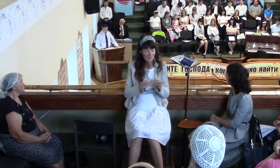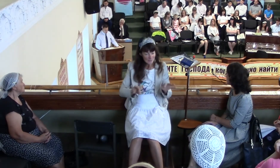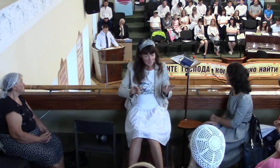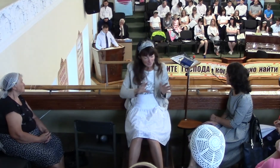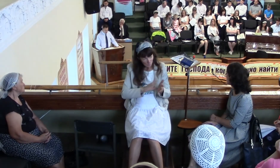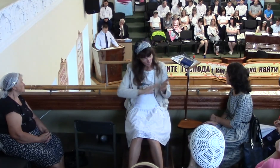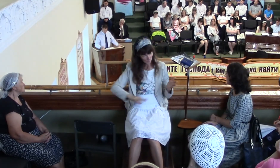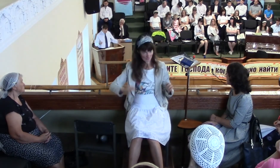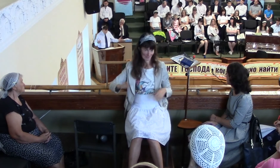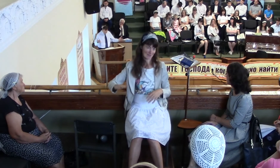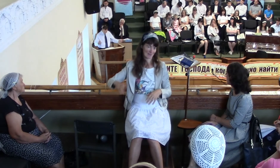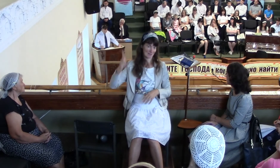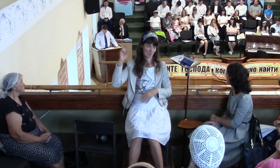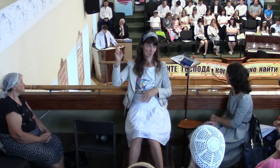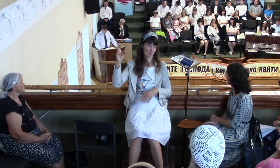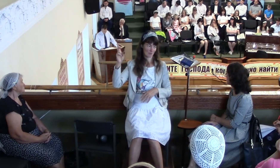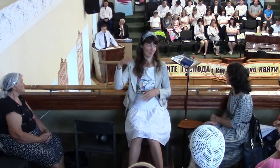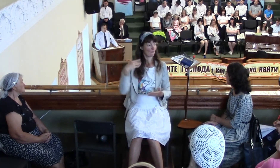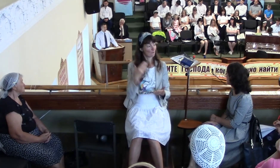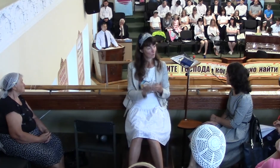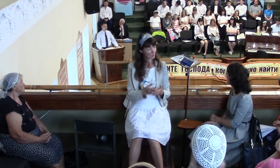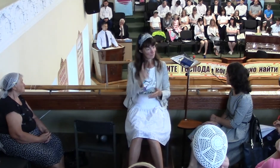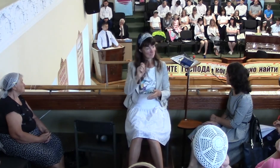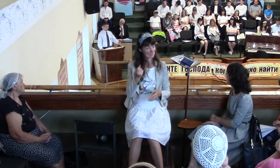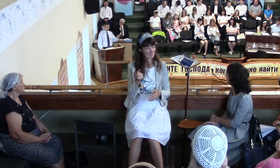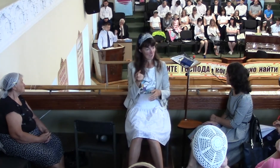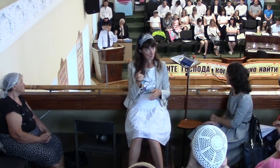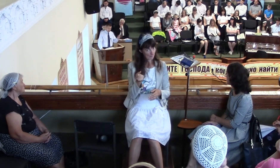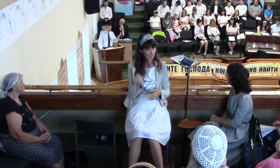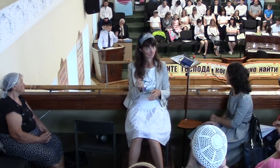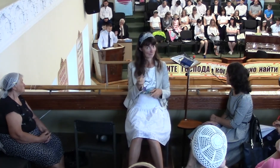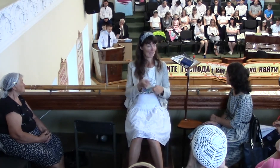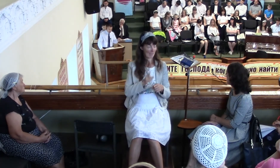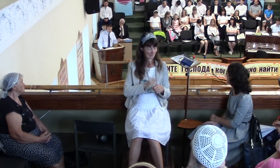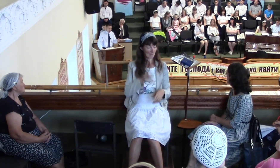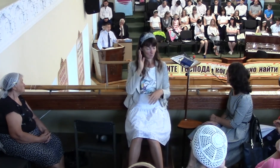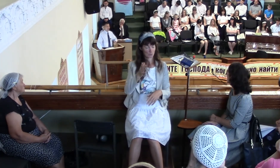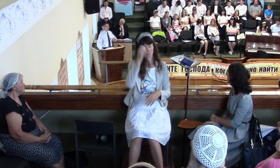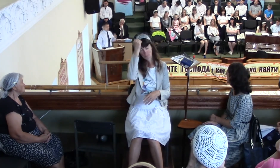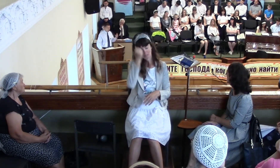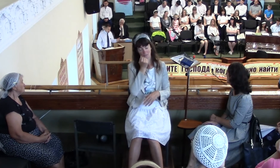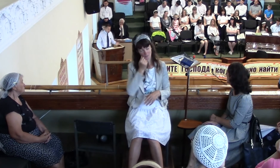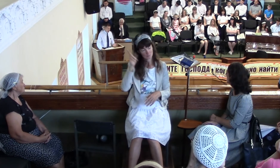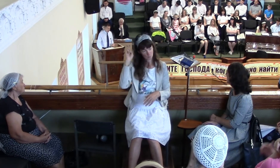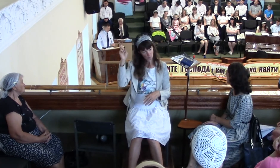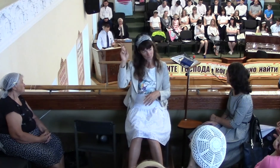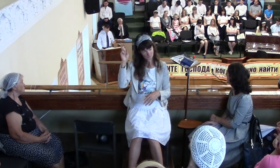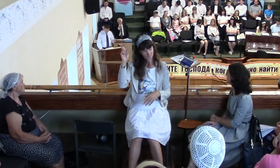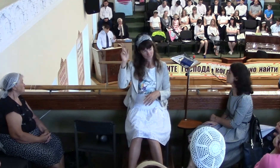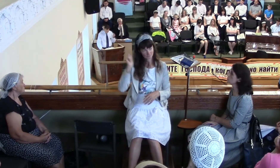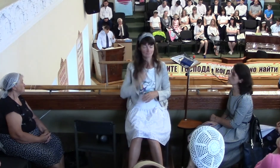дети Божии. Вот за это мы будем благодарить Бога, за то, что мы стали причастниками